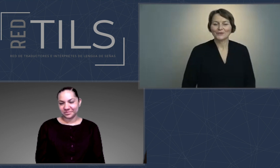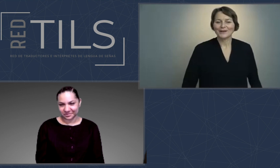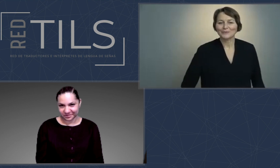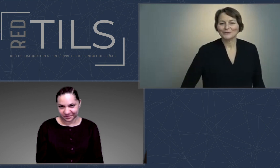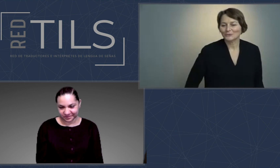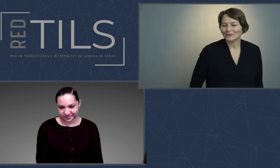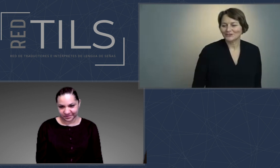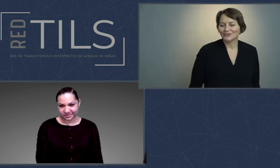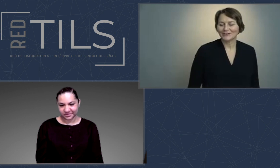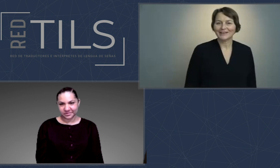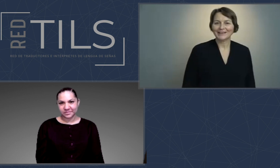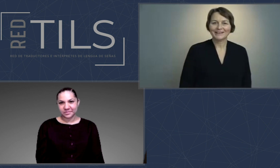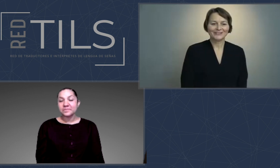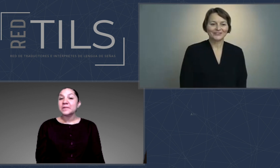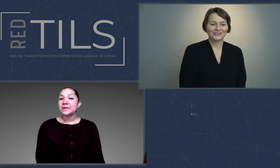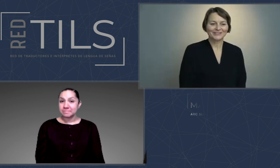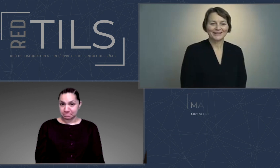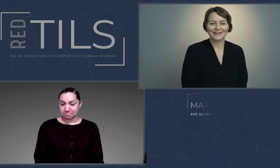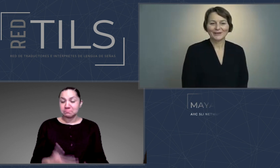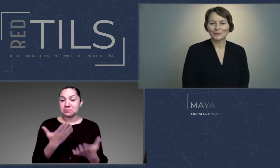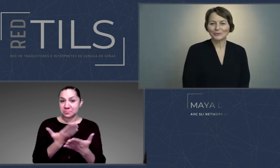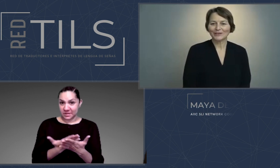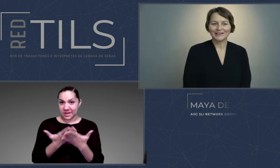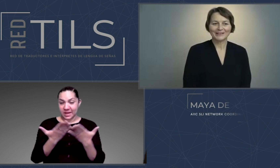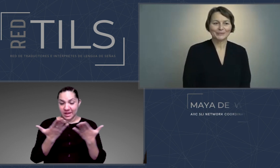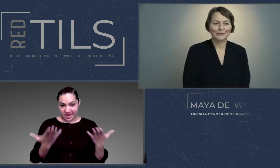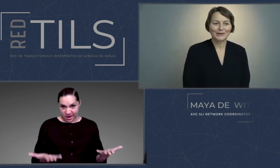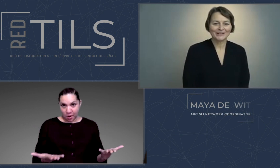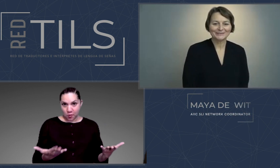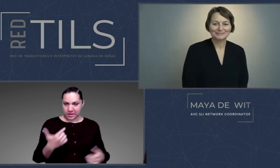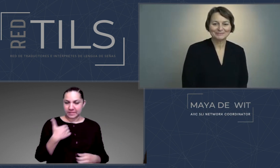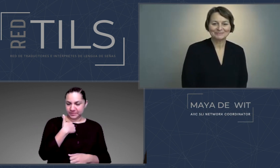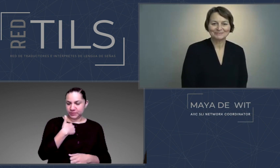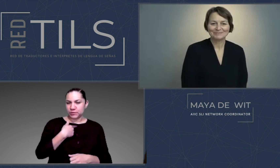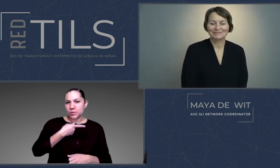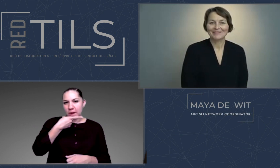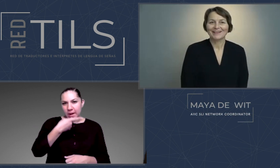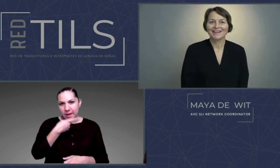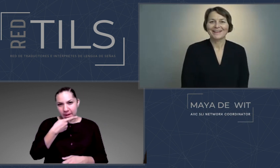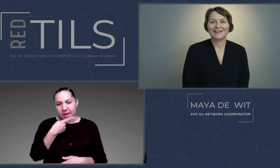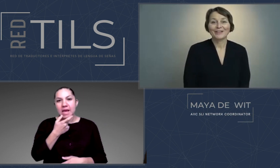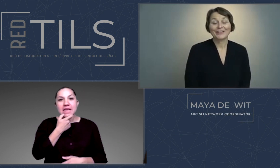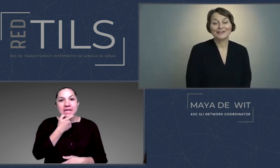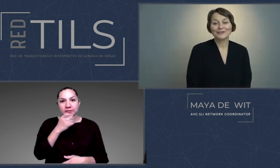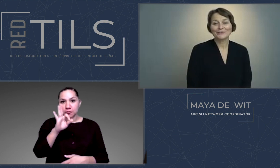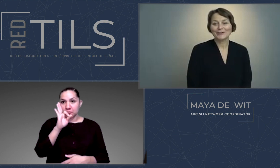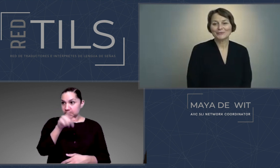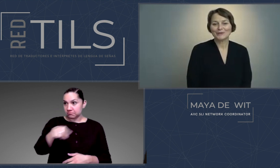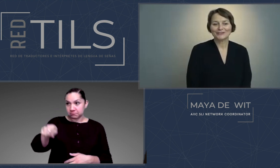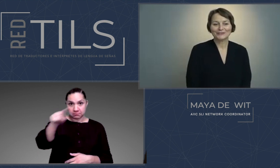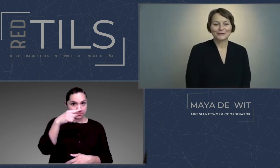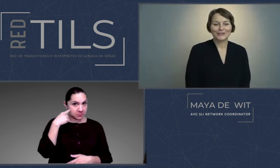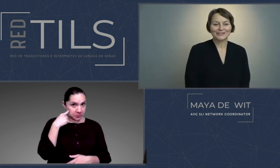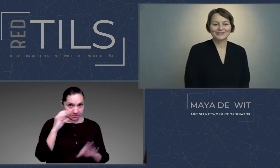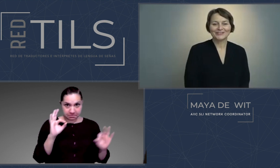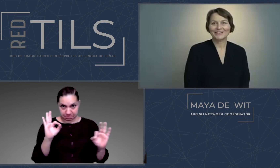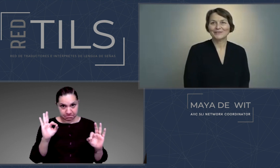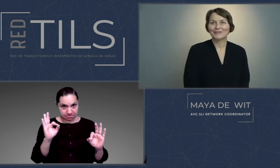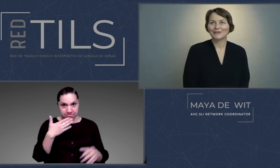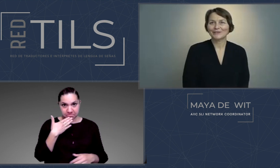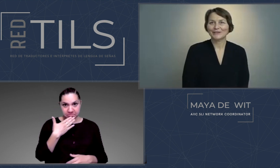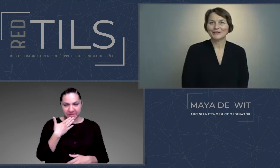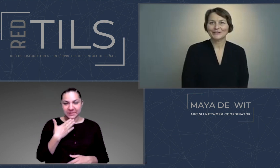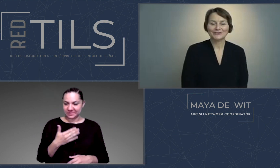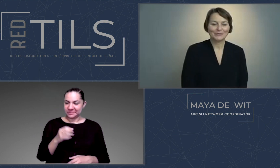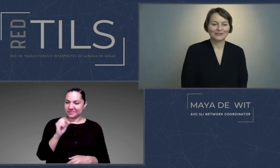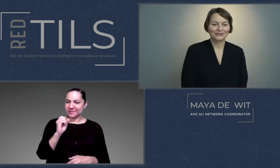So I will switch to Bueno, English. pues entonces ahora voy a hablar en inglés. Espero que me puedan escuchar bien. Thank you very much for Muchas this gracias